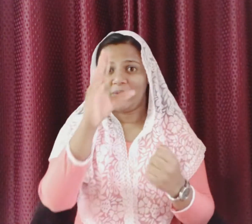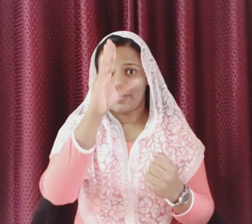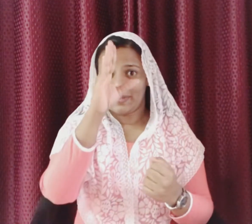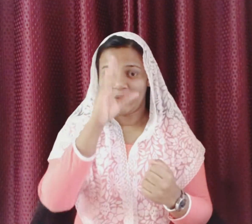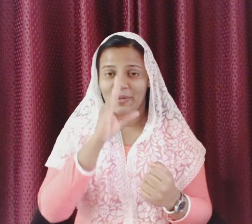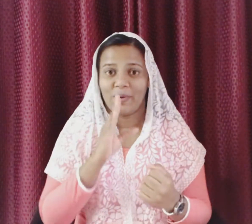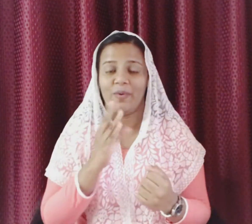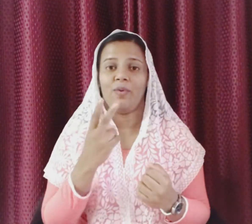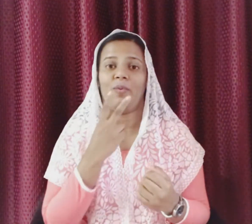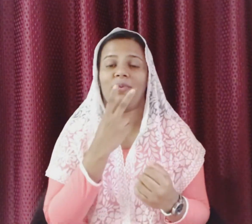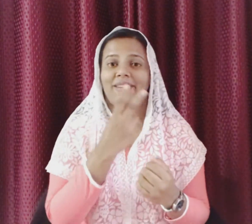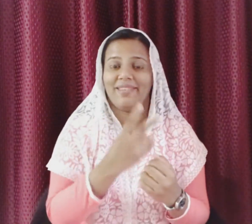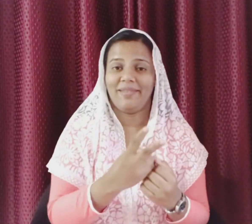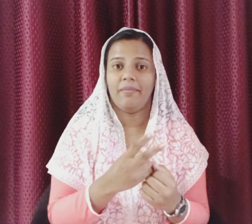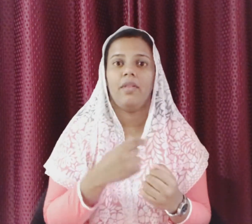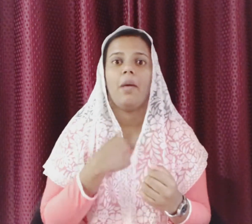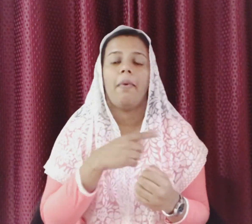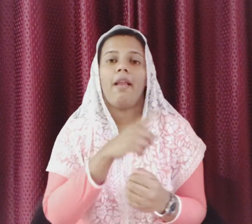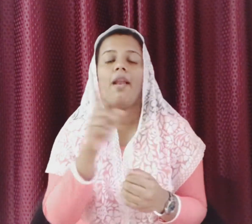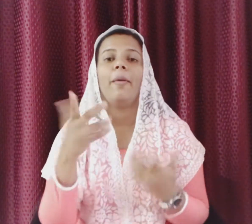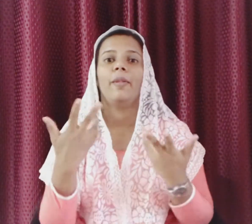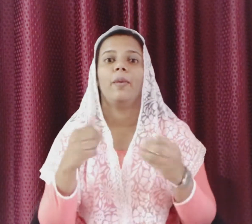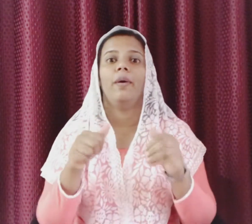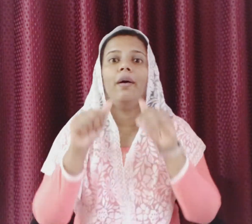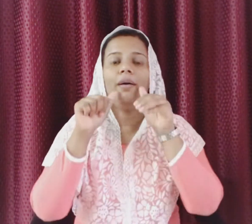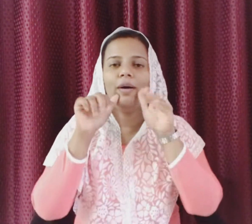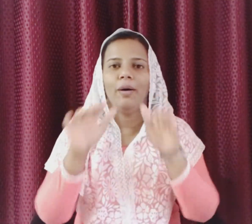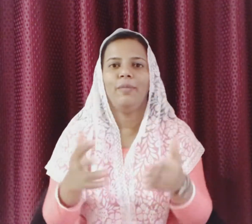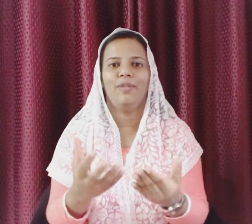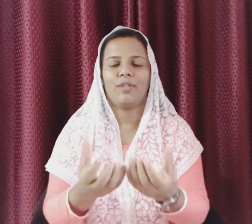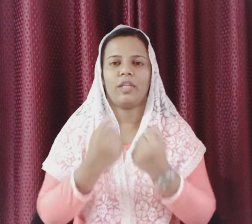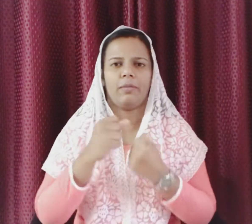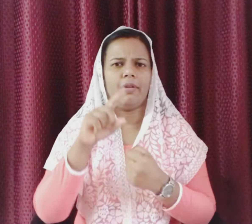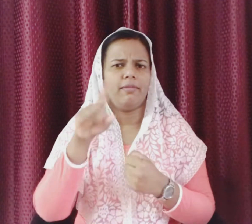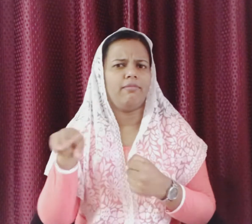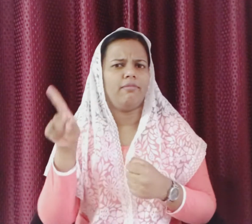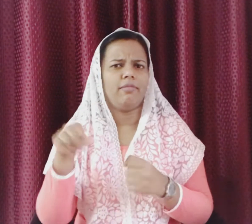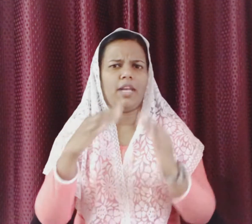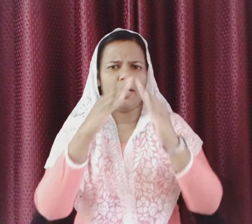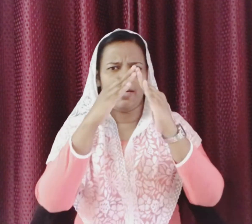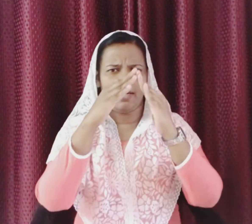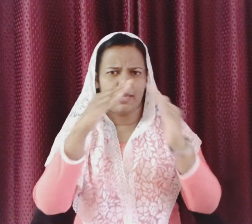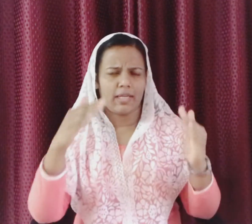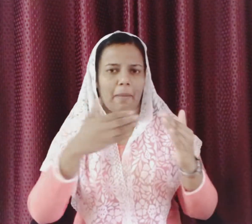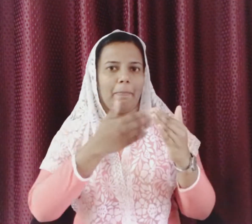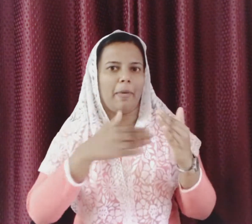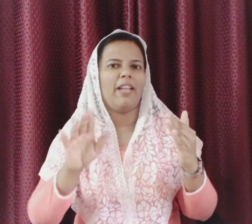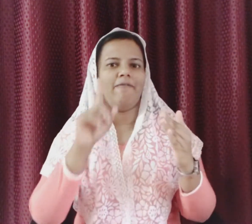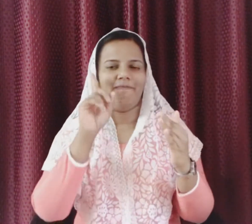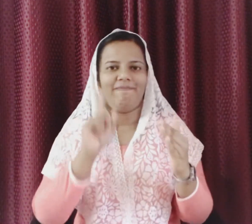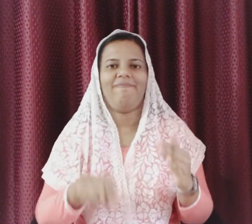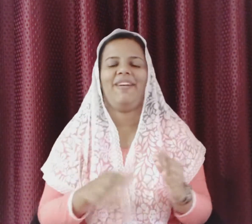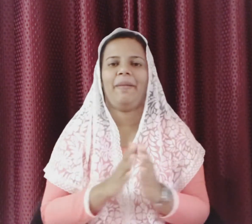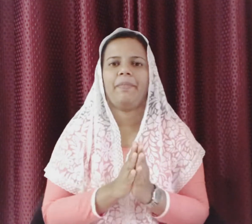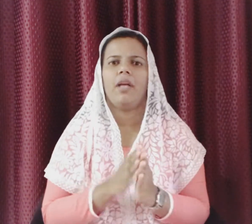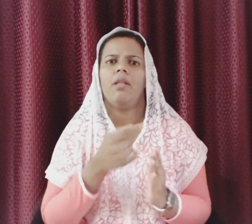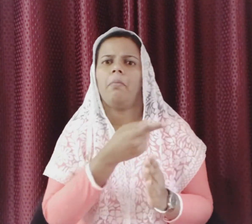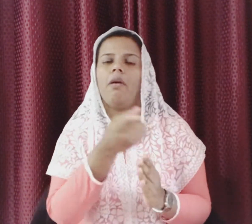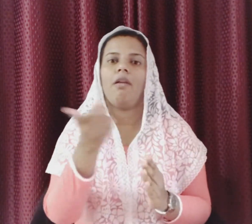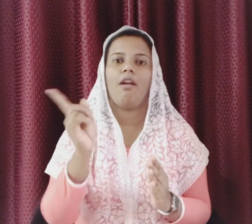സർവശക്തങ്കിലേക്ക് തിരിഞ്ഞാൽ നീ അഭിവൃദ്ധി പ്രാപിക്കും, നീതികേട് നിൻ്റെ കൂടാഗ്രഹങ്ങളിൽ നിന്ന് അകറ്റിക്കളയും. നമ്മളെല്ലാവരും ഒരു ഉയർച്ചയ്ക്ക്